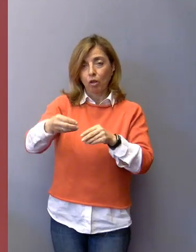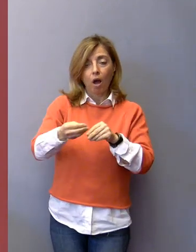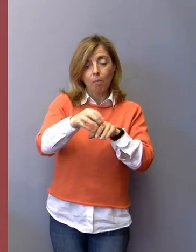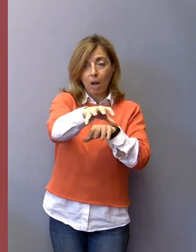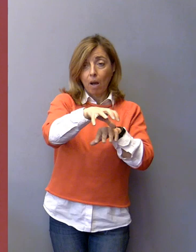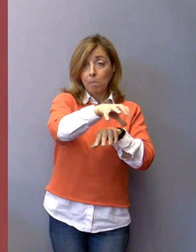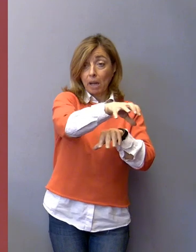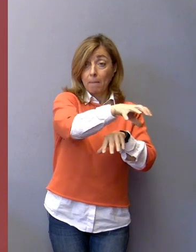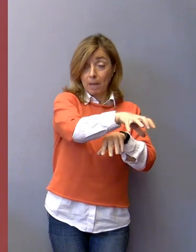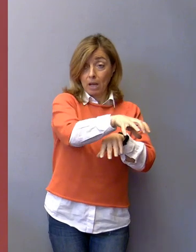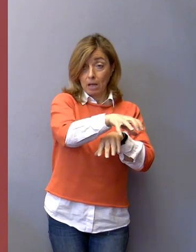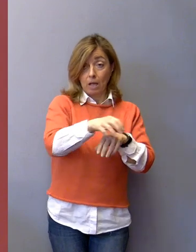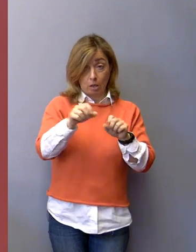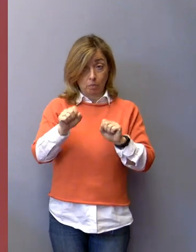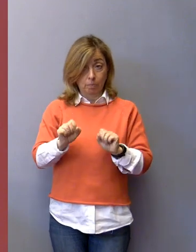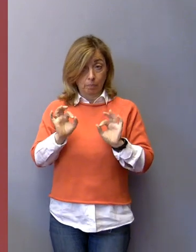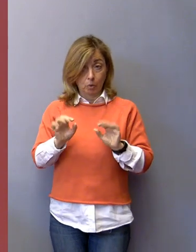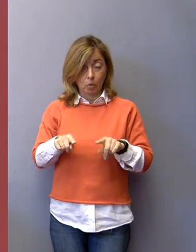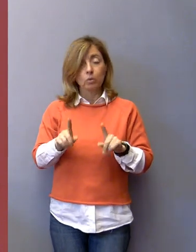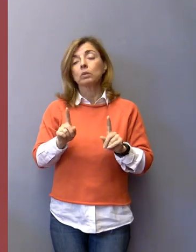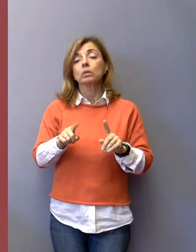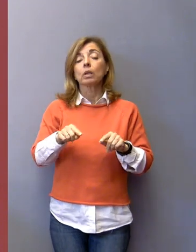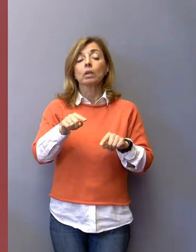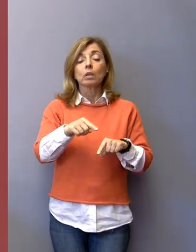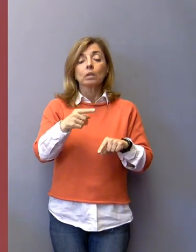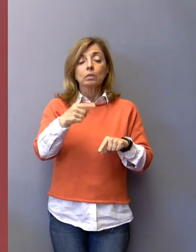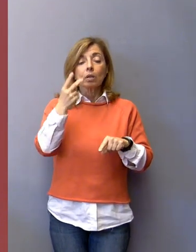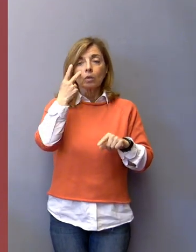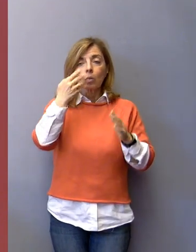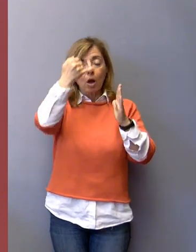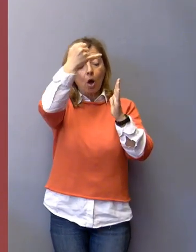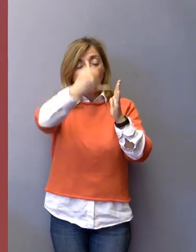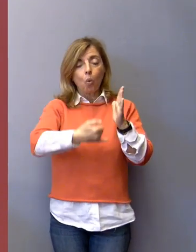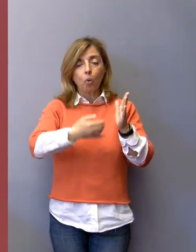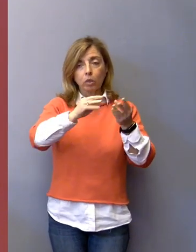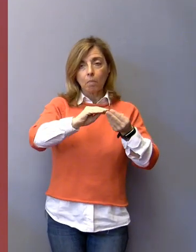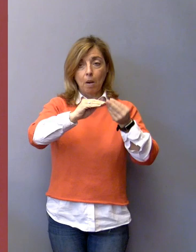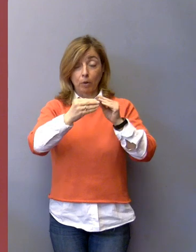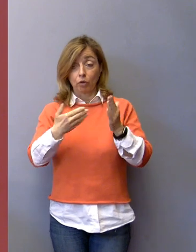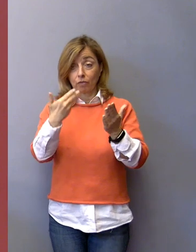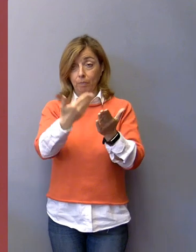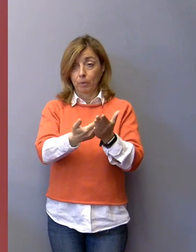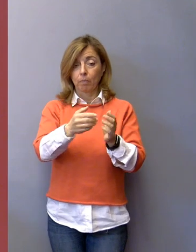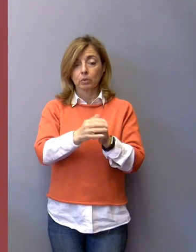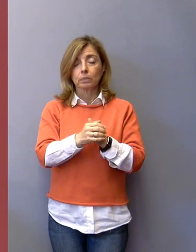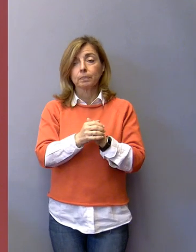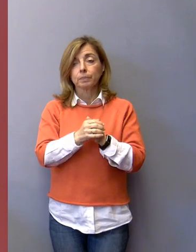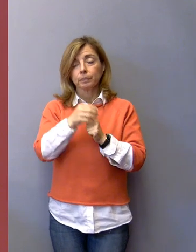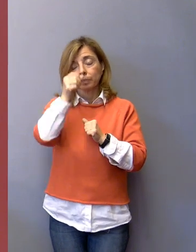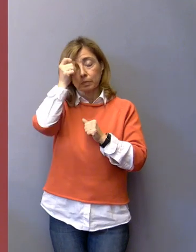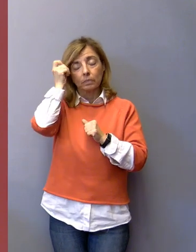è reso chiarissimo nella sistematica delle modifiche e guardate l'ultima delle modifiche proposte era quella